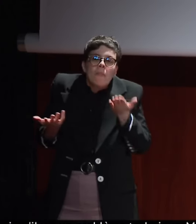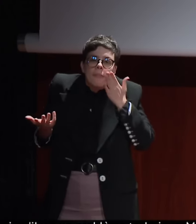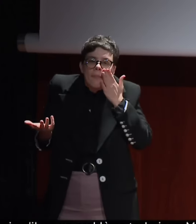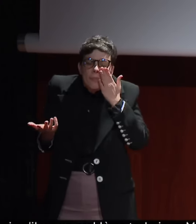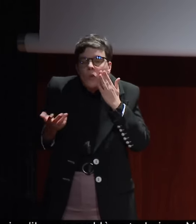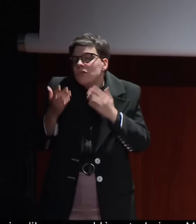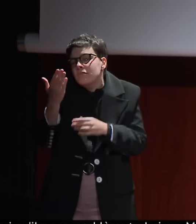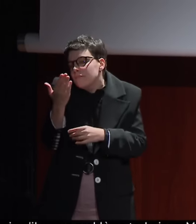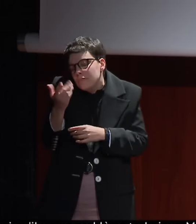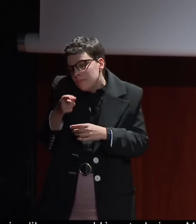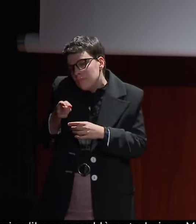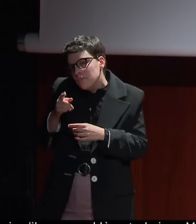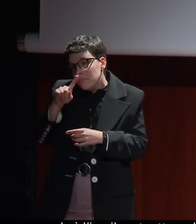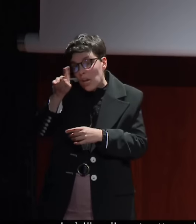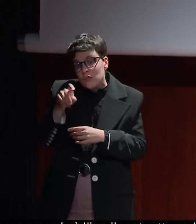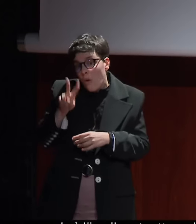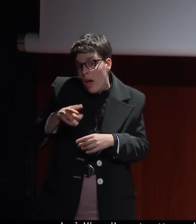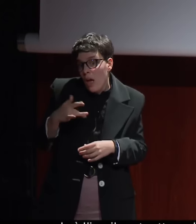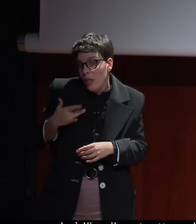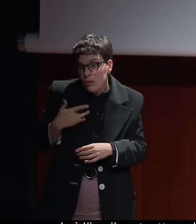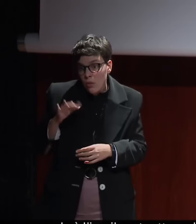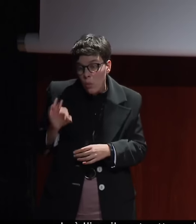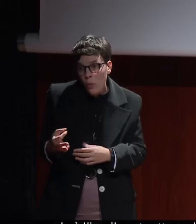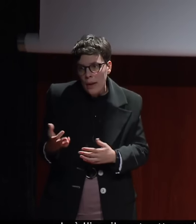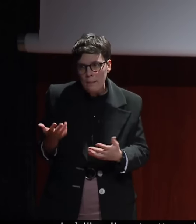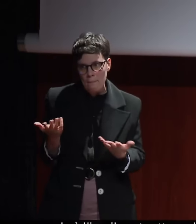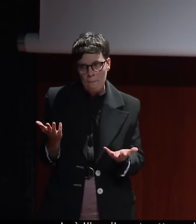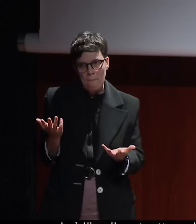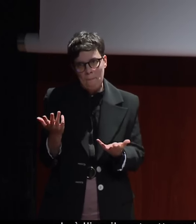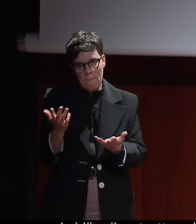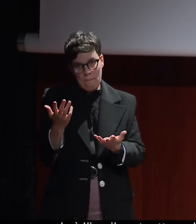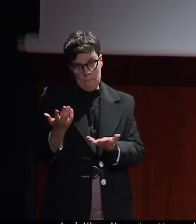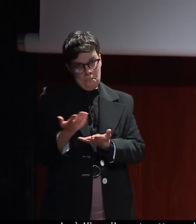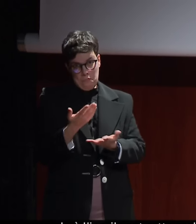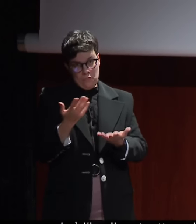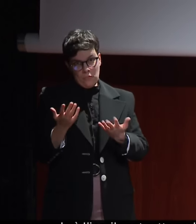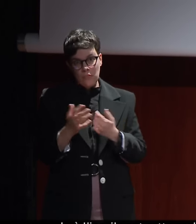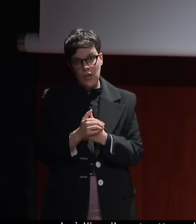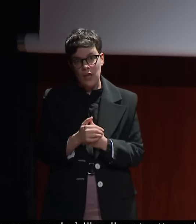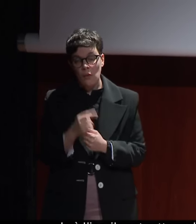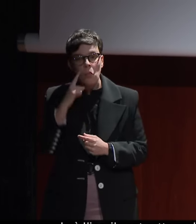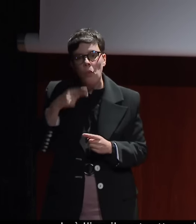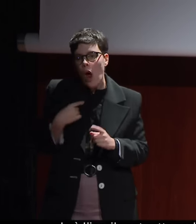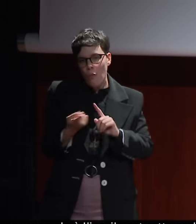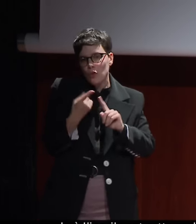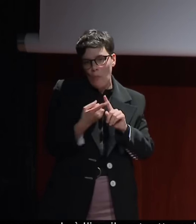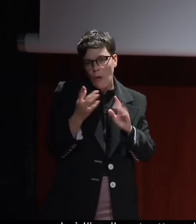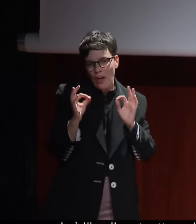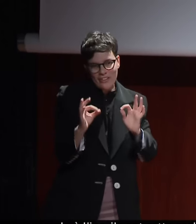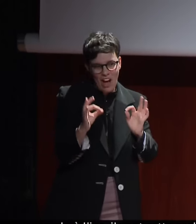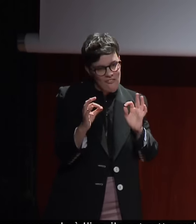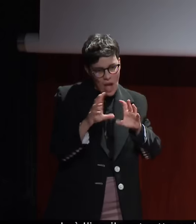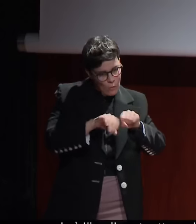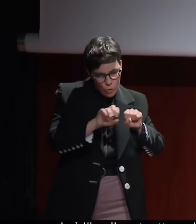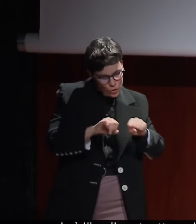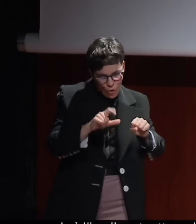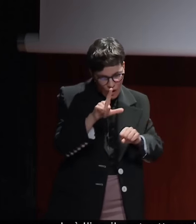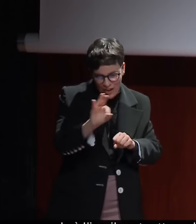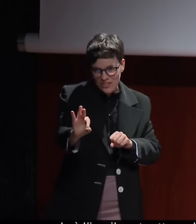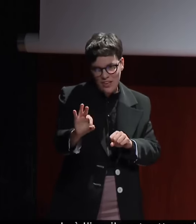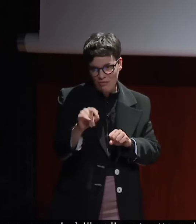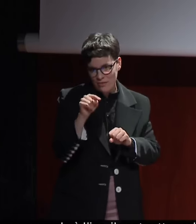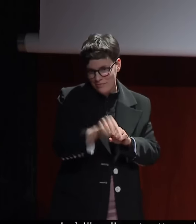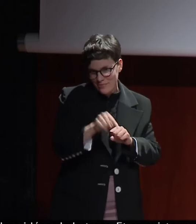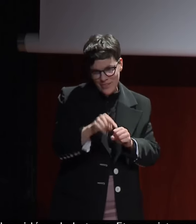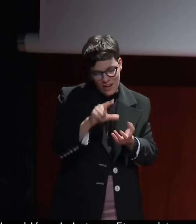aussi. C'est pour ça. Enfin, c'est vrai que c'est une question qui est intéressante, mais pour moi, elle est